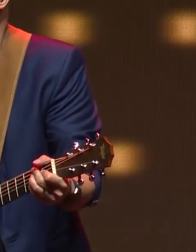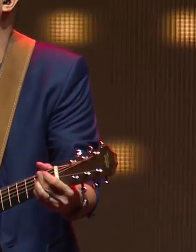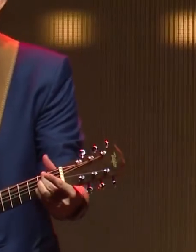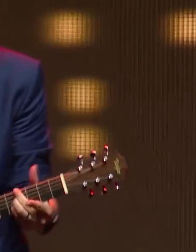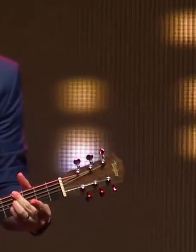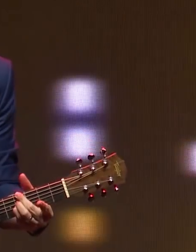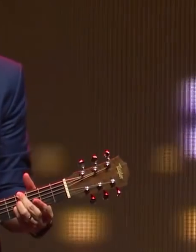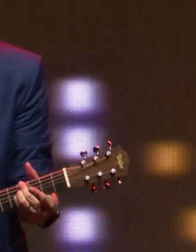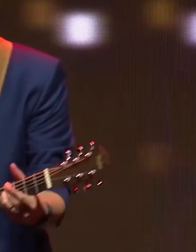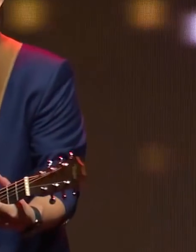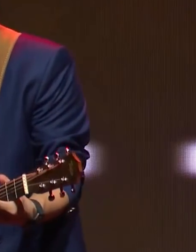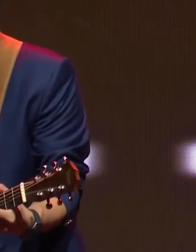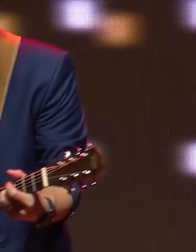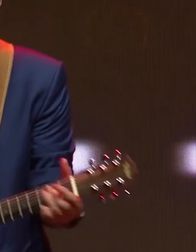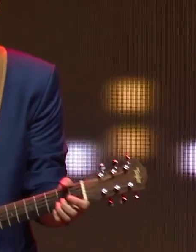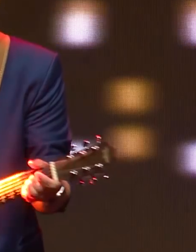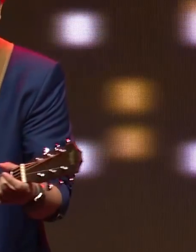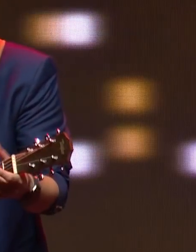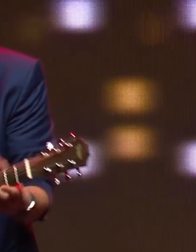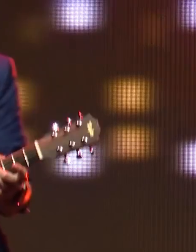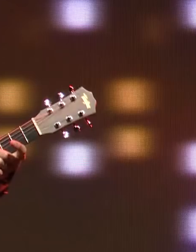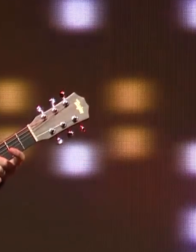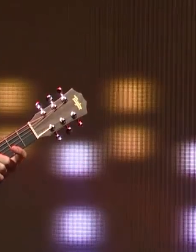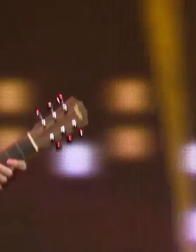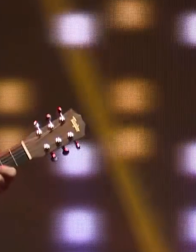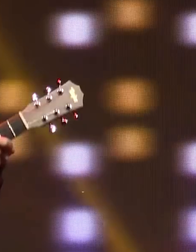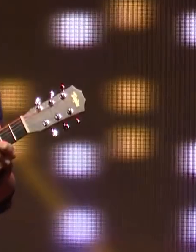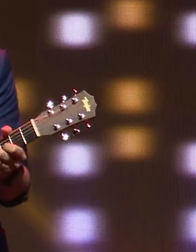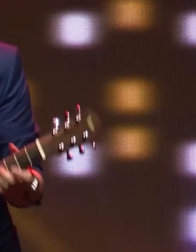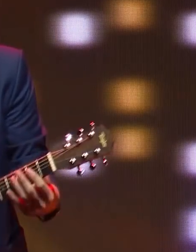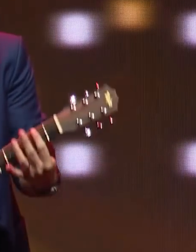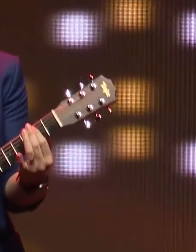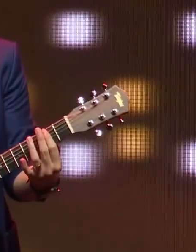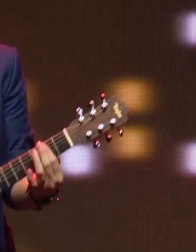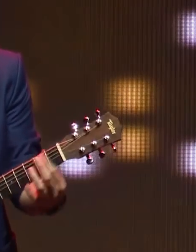Masuk hadiratnya dengan hati bersyukur,